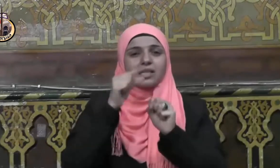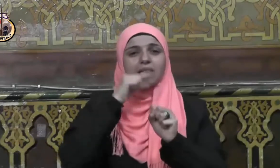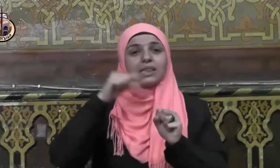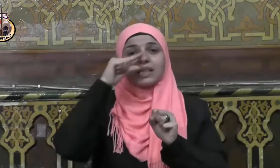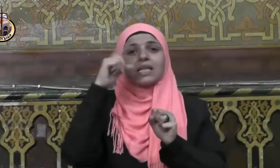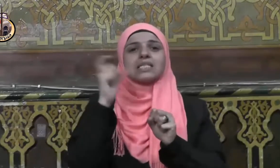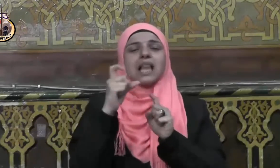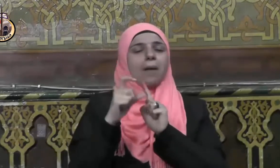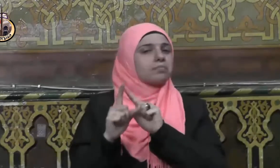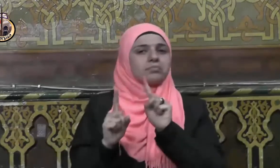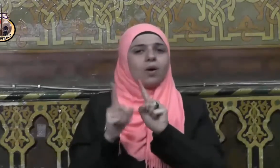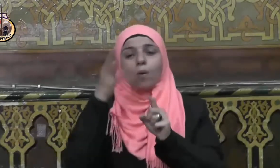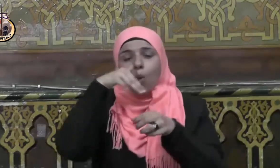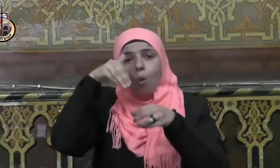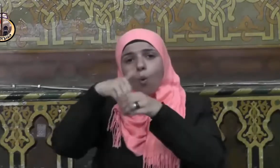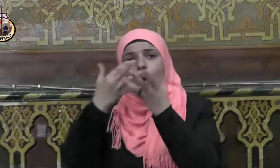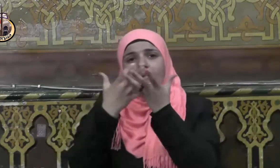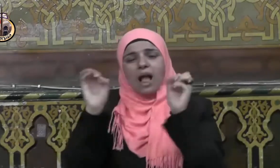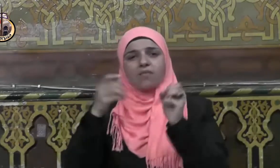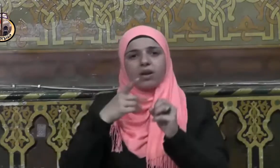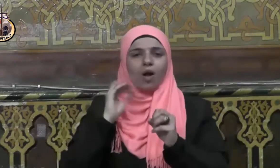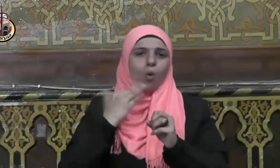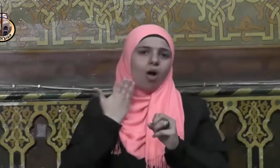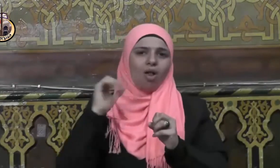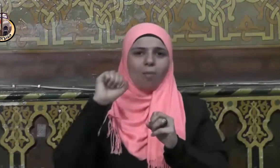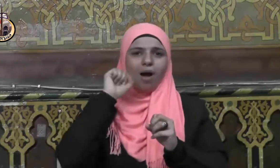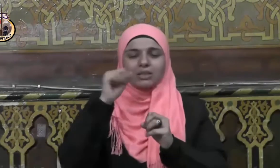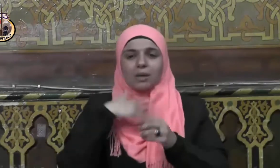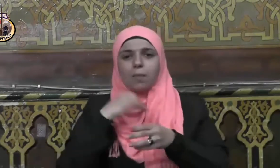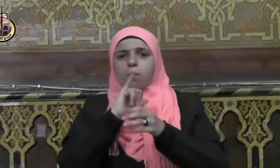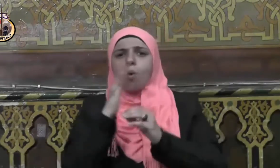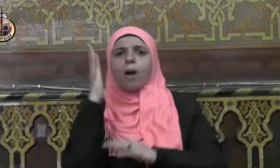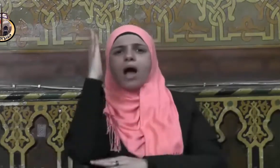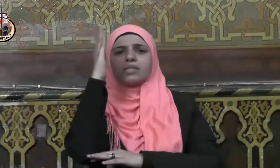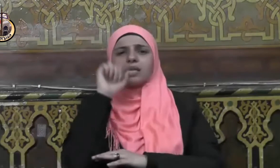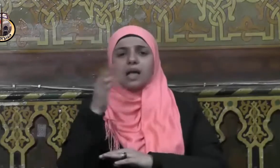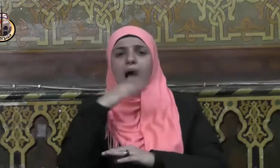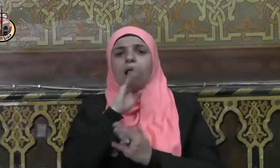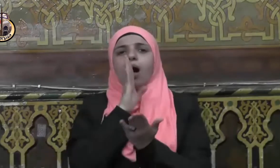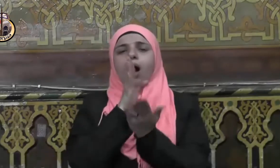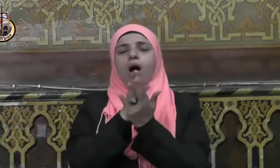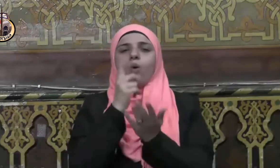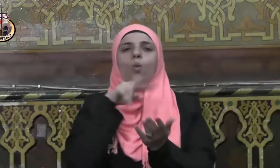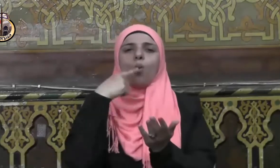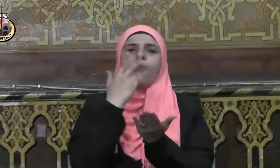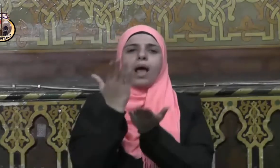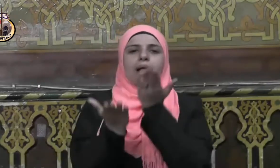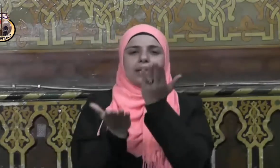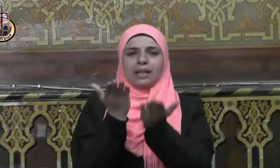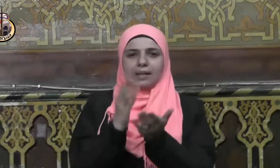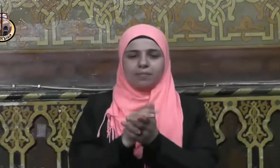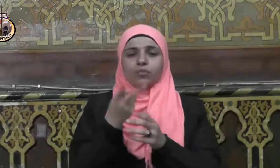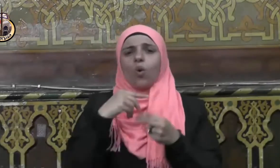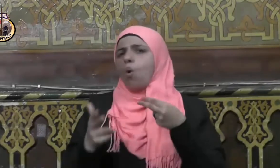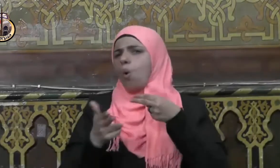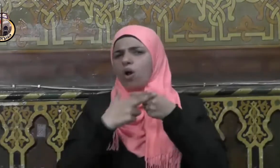ولا مضامينه السامية القائمة على الحق والعدل ورفض الظلم